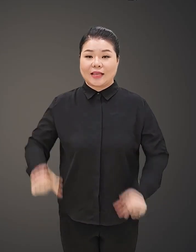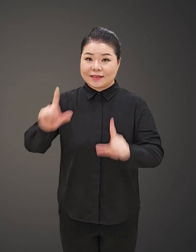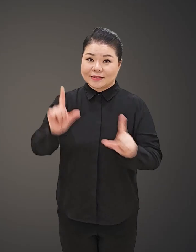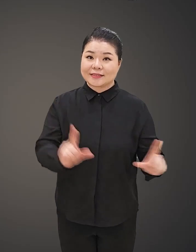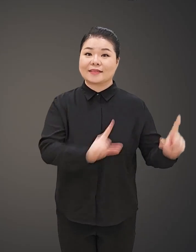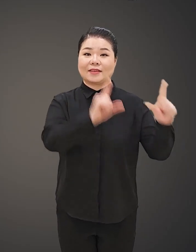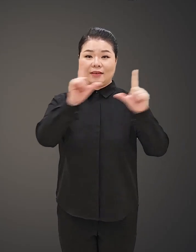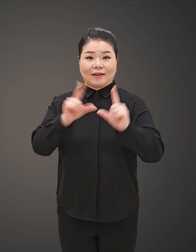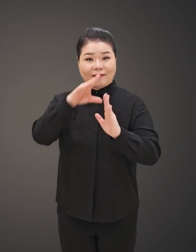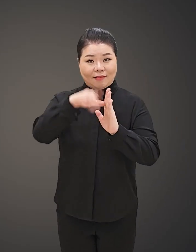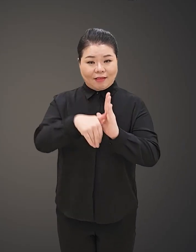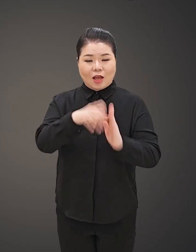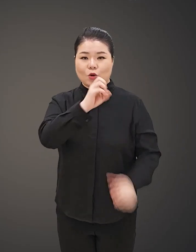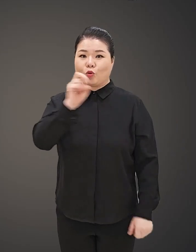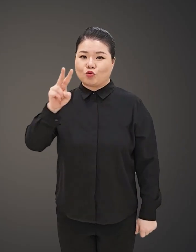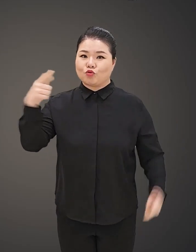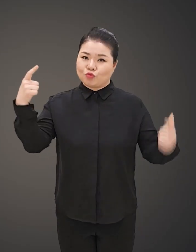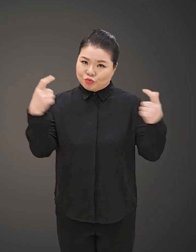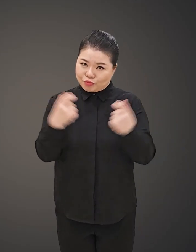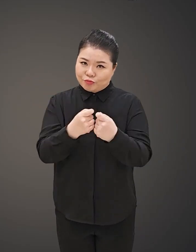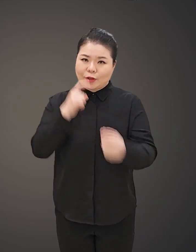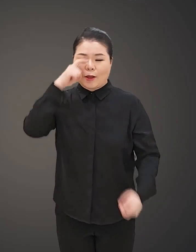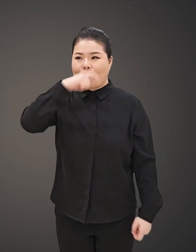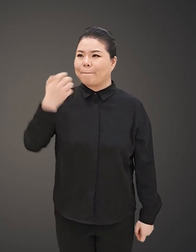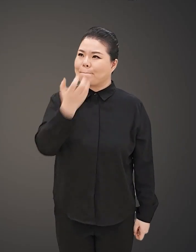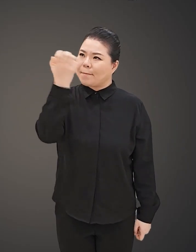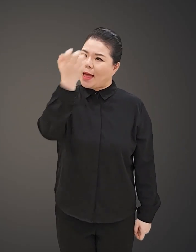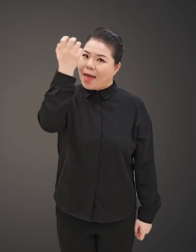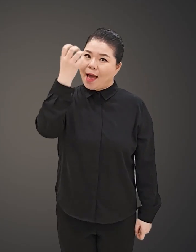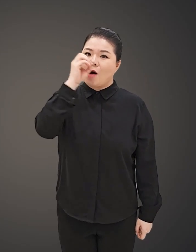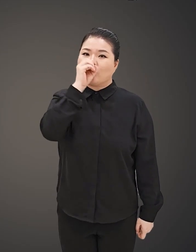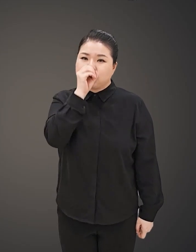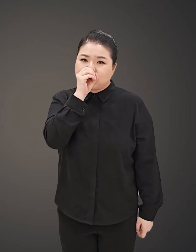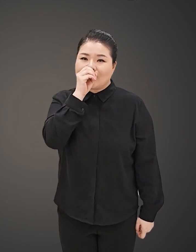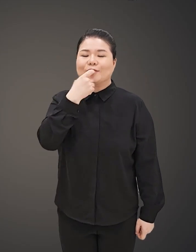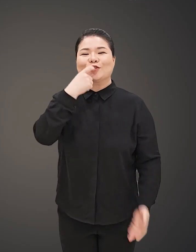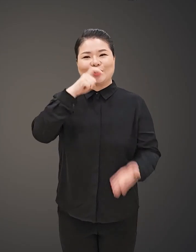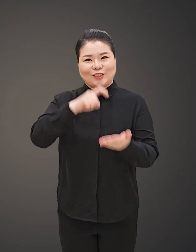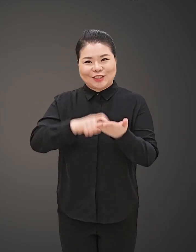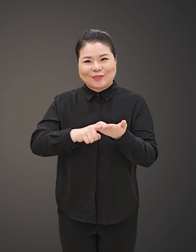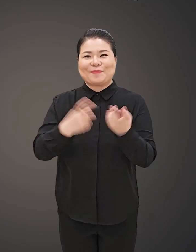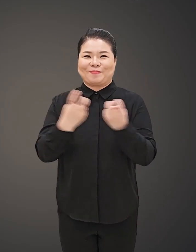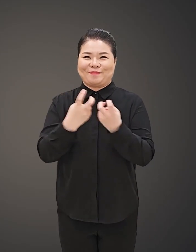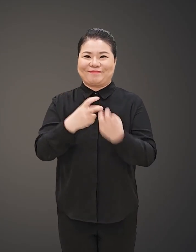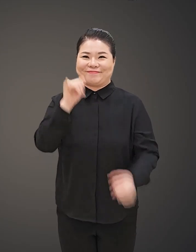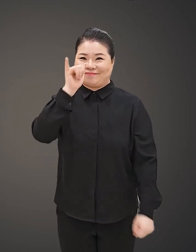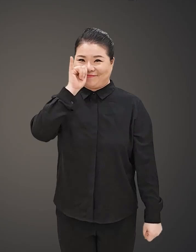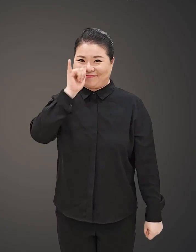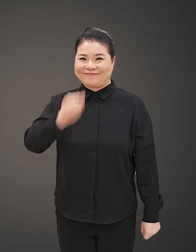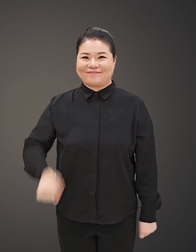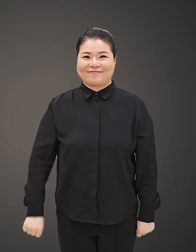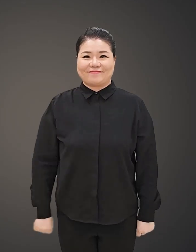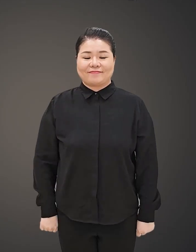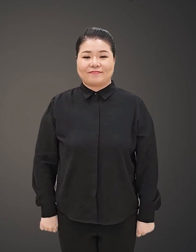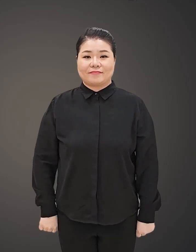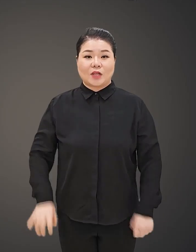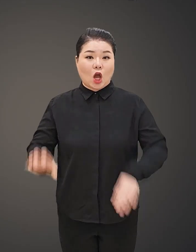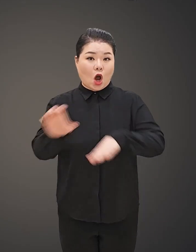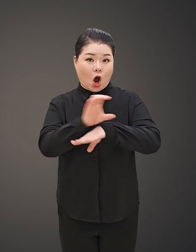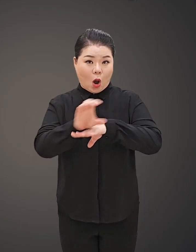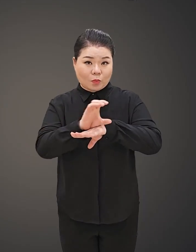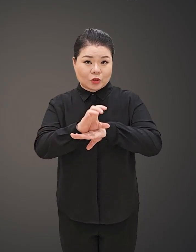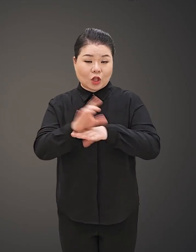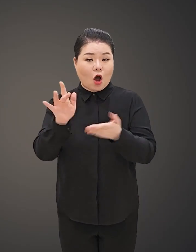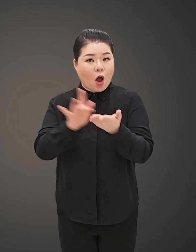생활 속에서 탄소 발자국을 줄이고 탄소 중립을 실천할 수 있는 쉬운 방법이 있어요.